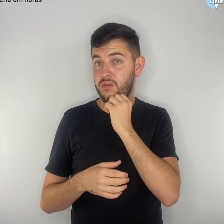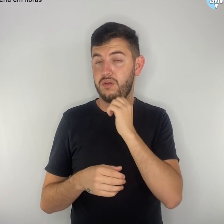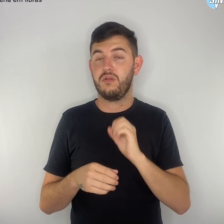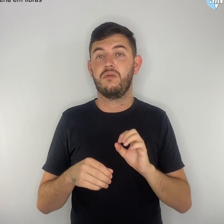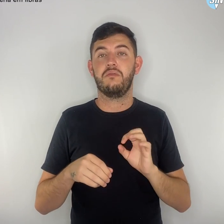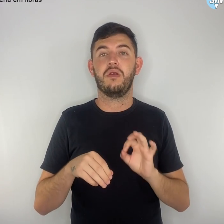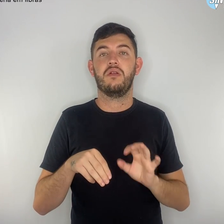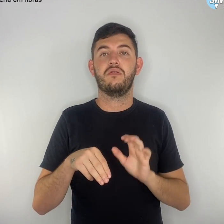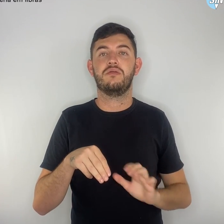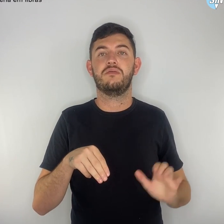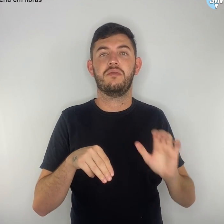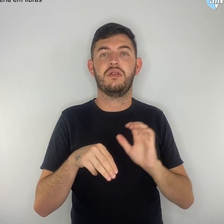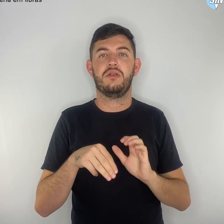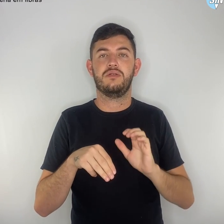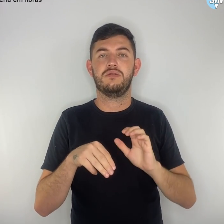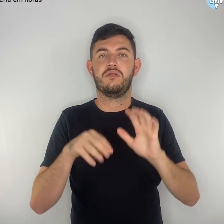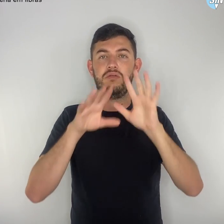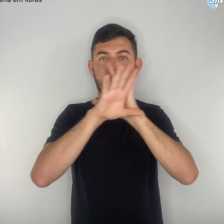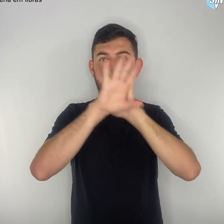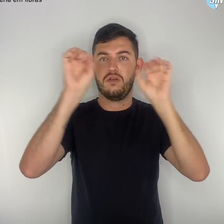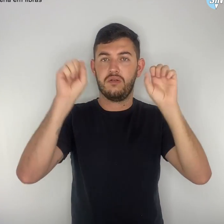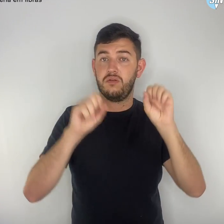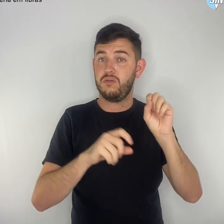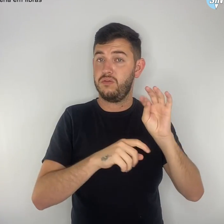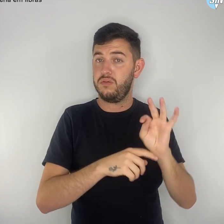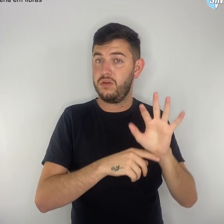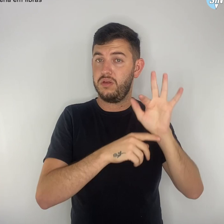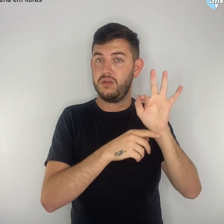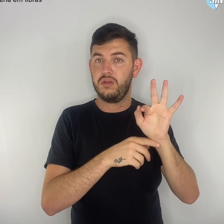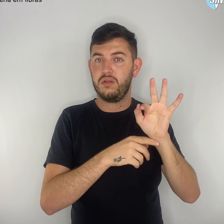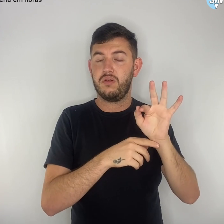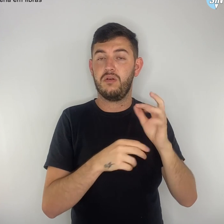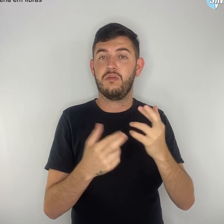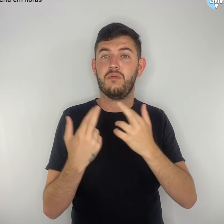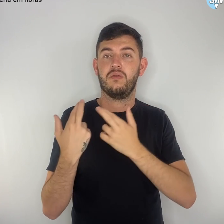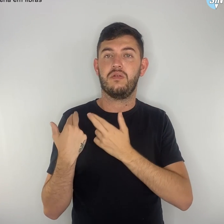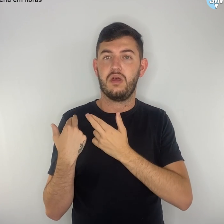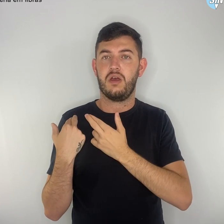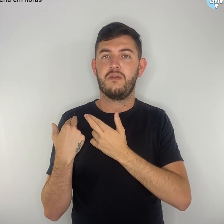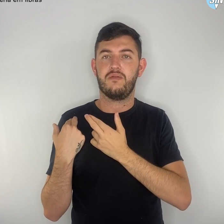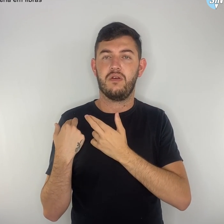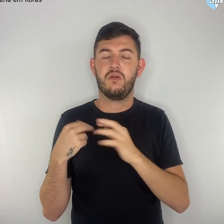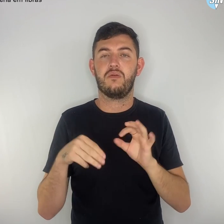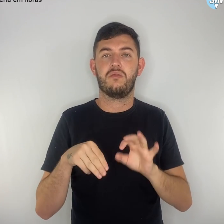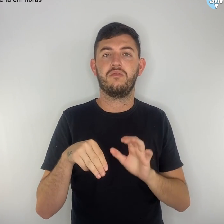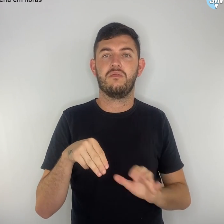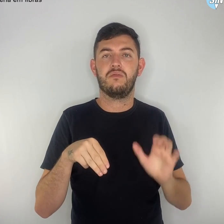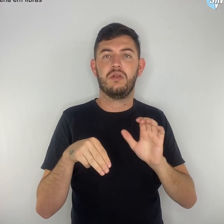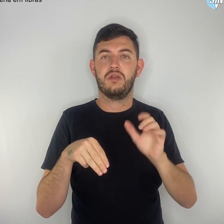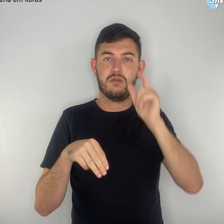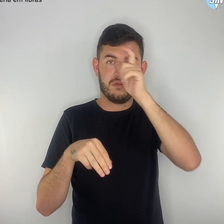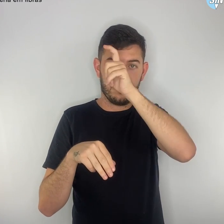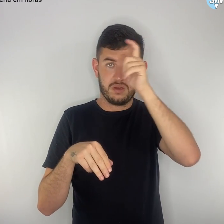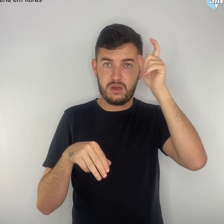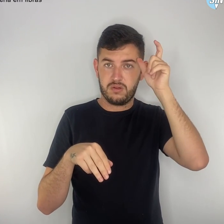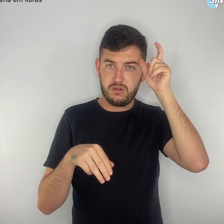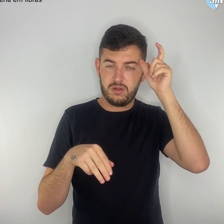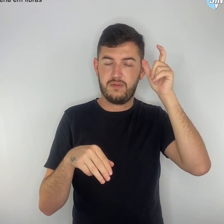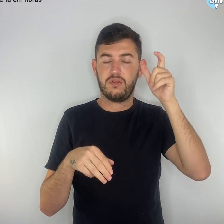do Supremo. O relator do caso, ministro Ricardo Lewandowski, em manifestação